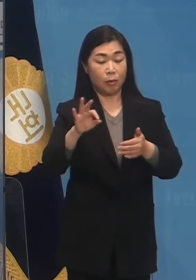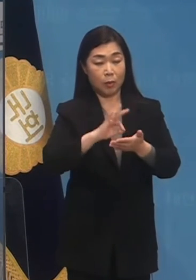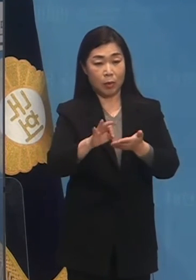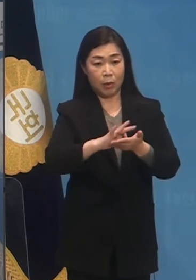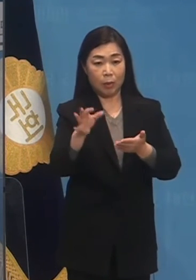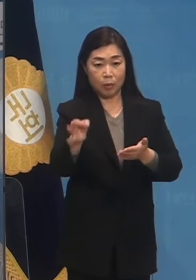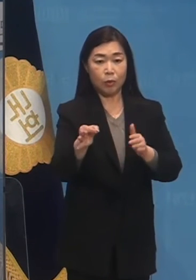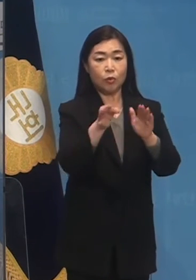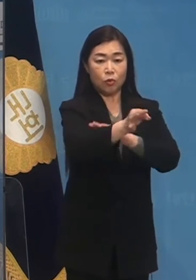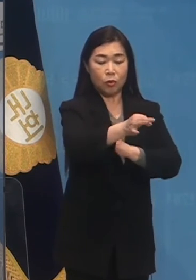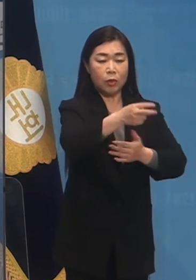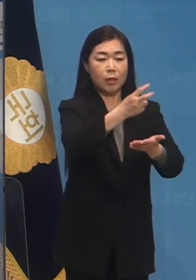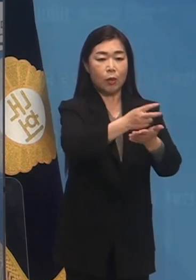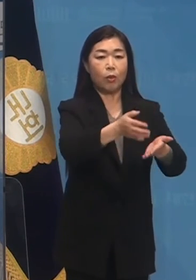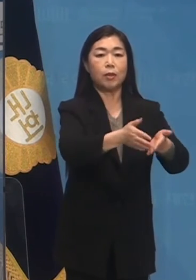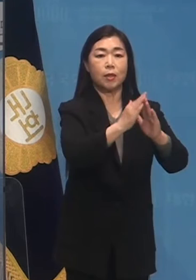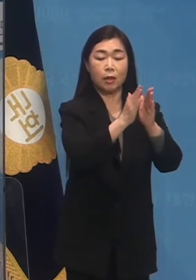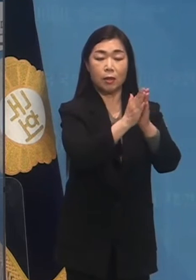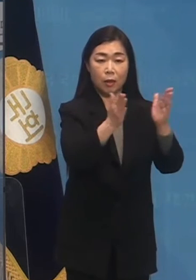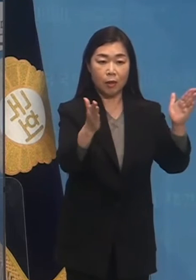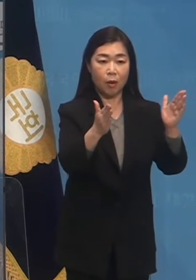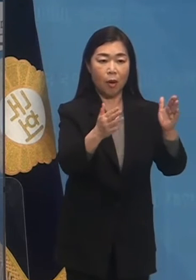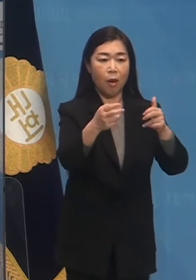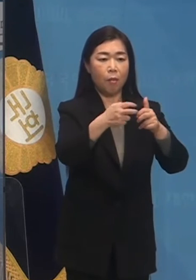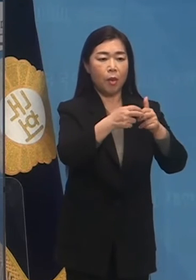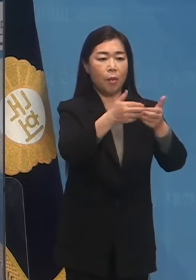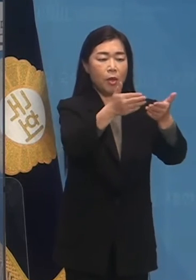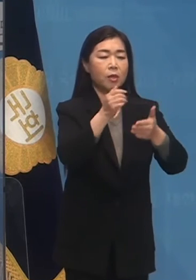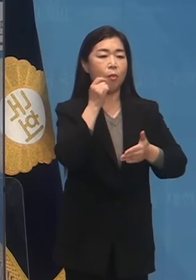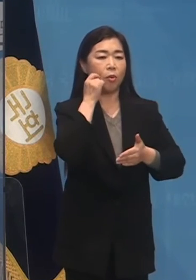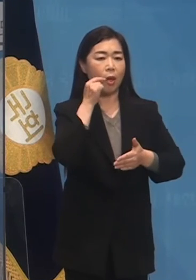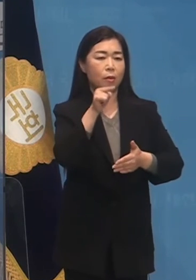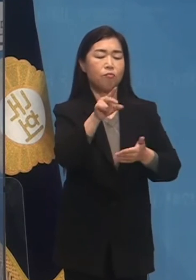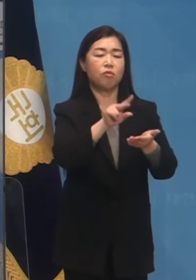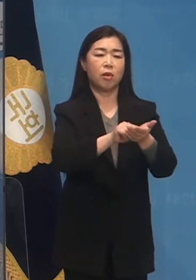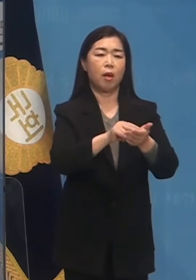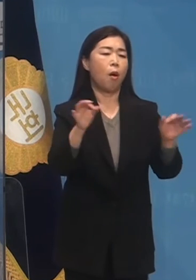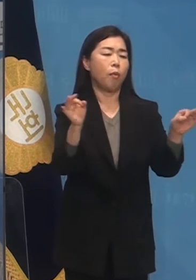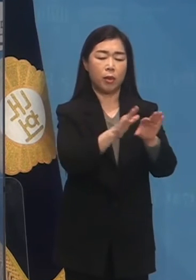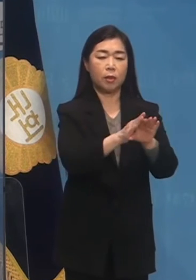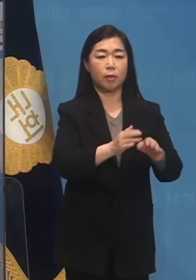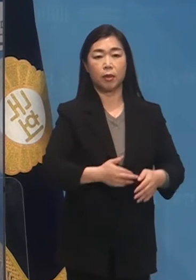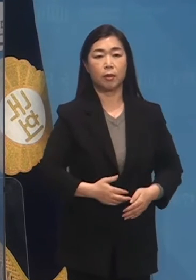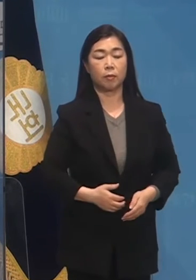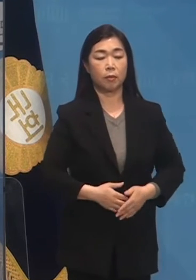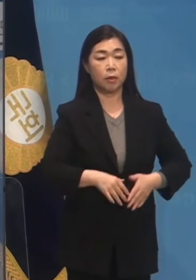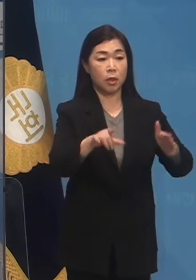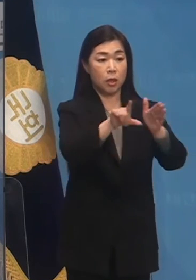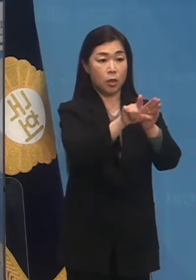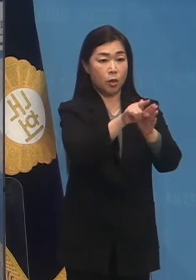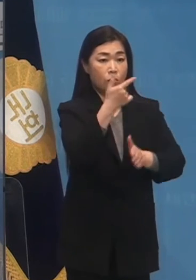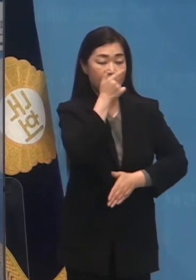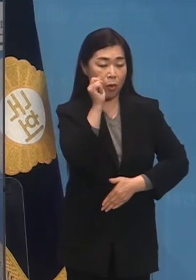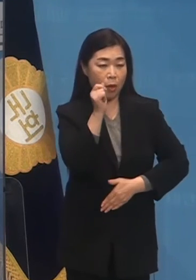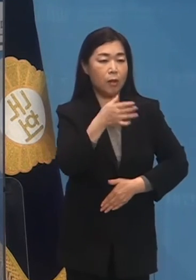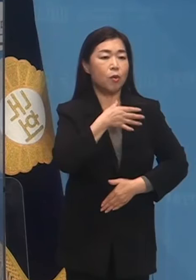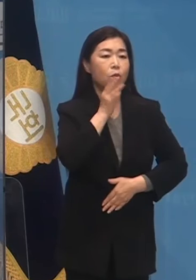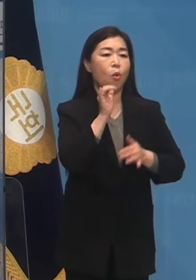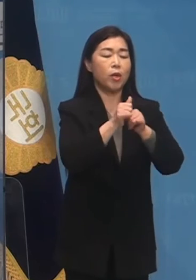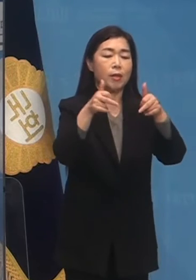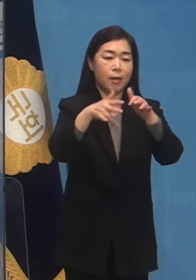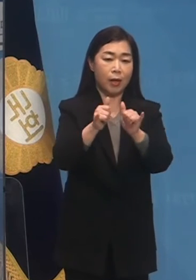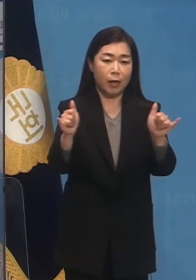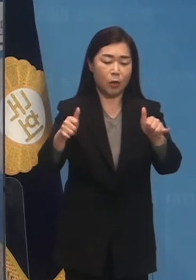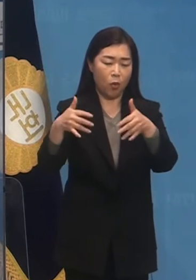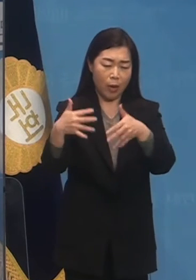후불제를 실시하여 의료 사각지대를 없애겠습니다. 신용이 부족한 생활보호 대상자, 노인, 장애인,